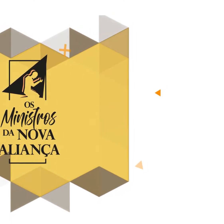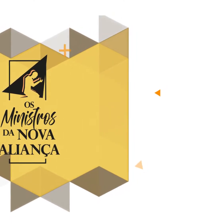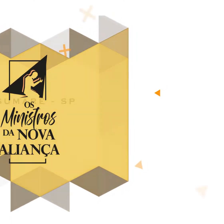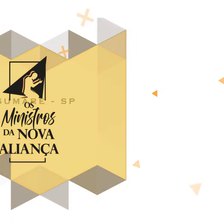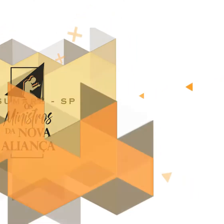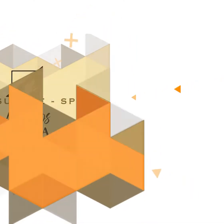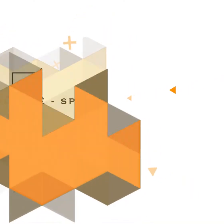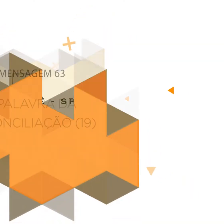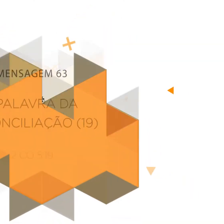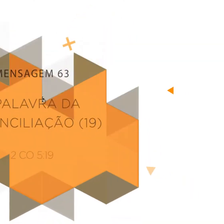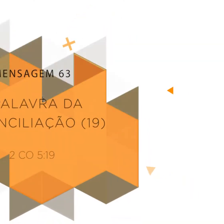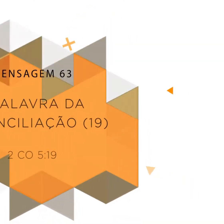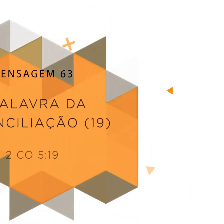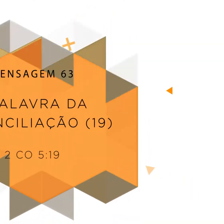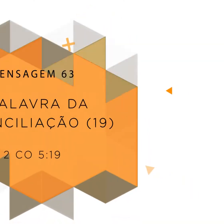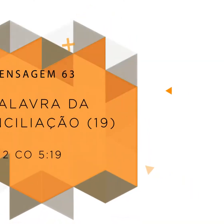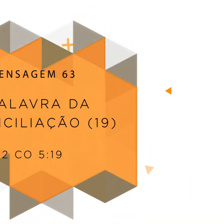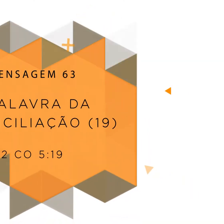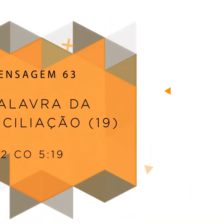aí